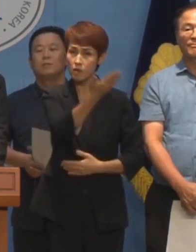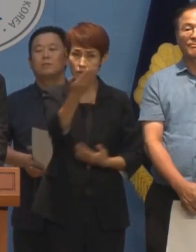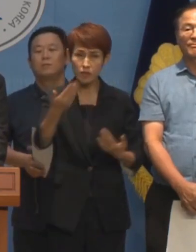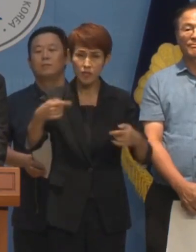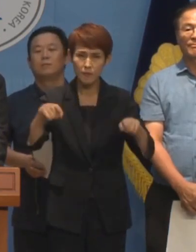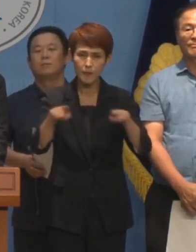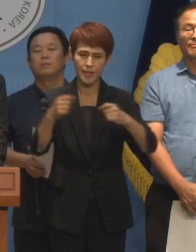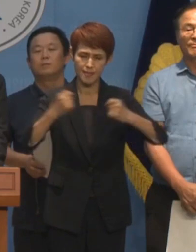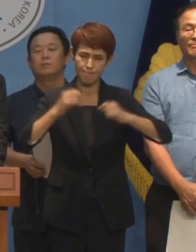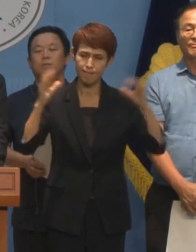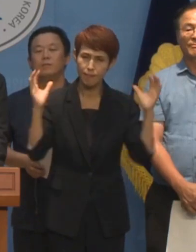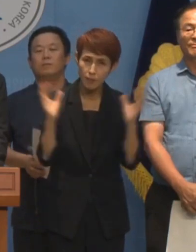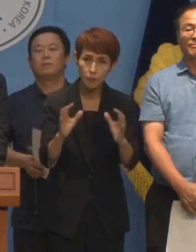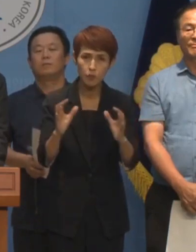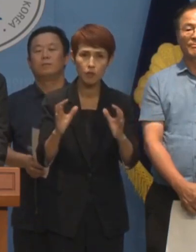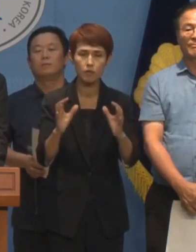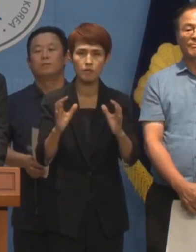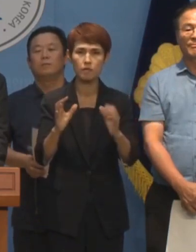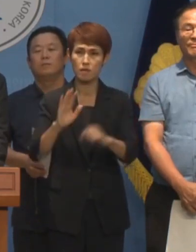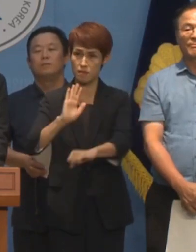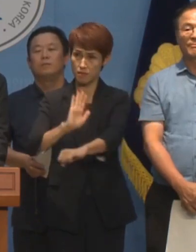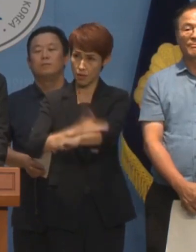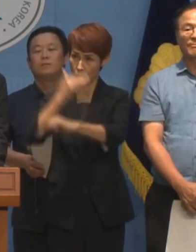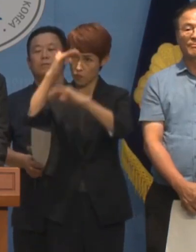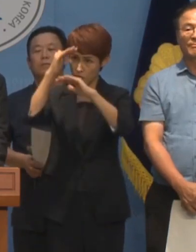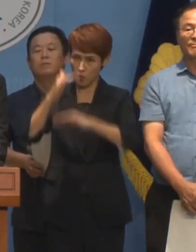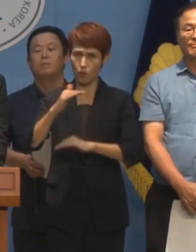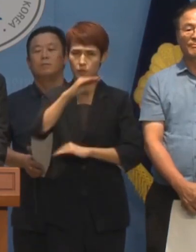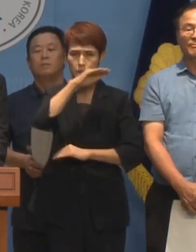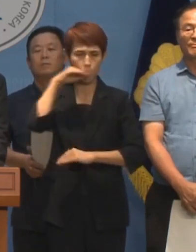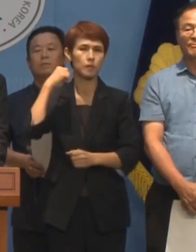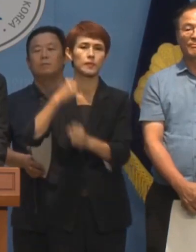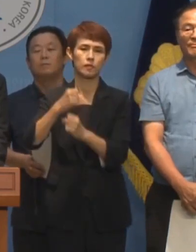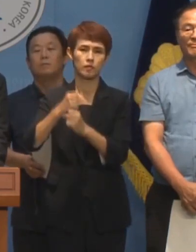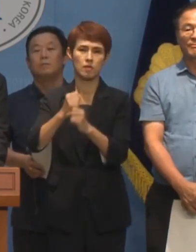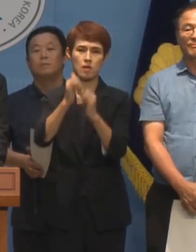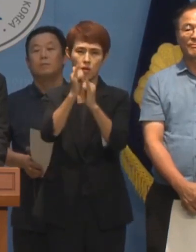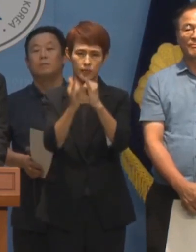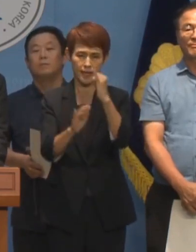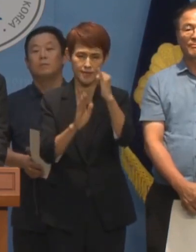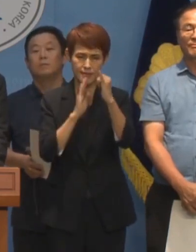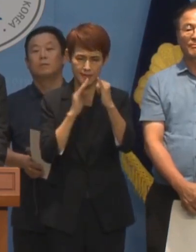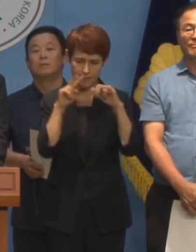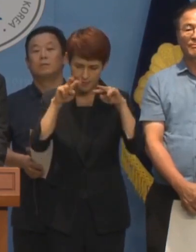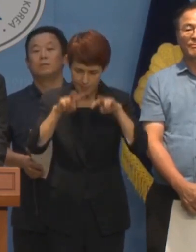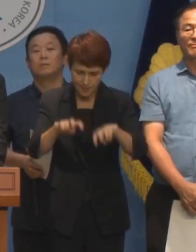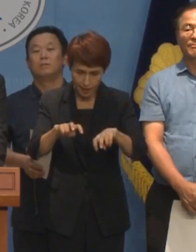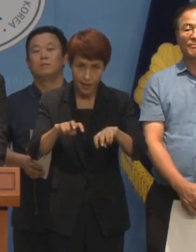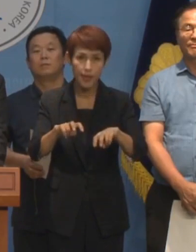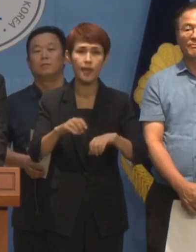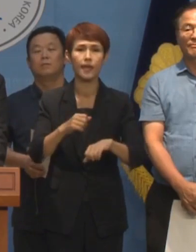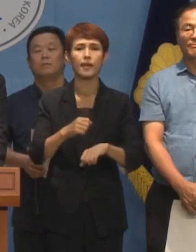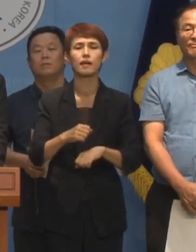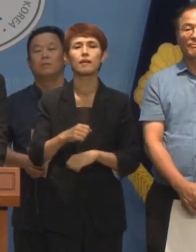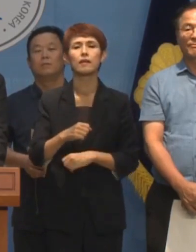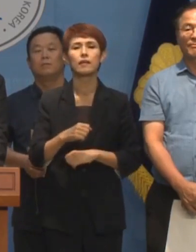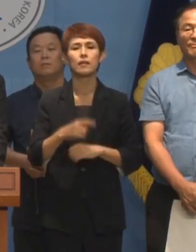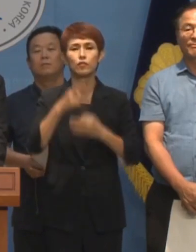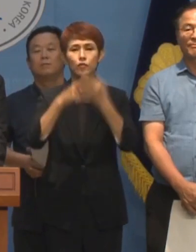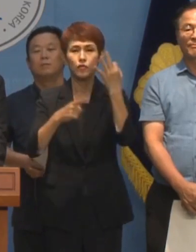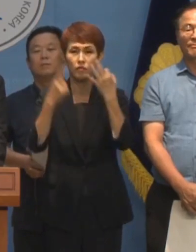함께 연대해서 반드시 잘못된 내용을 바로잡고 역사의 진실을 밝히고 윤석열, 김건희